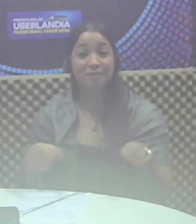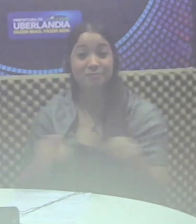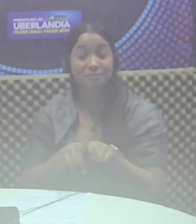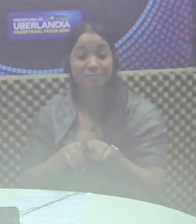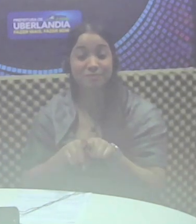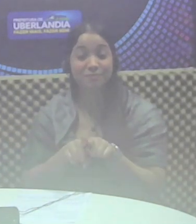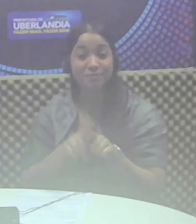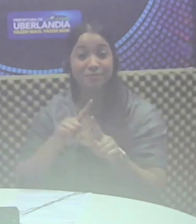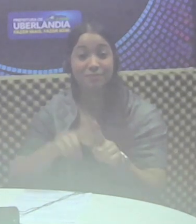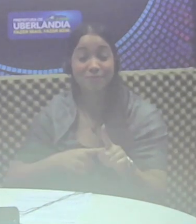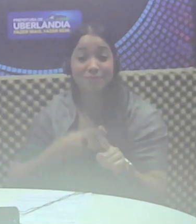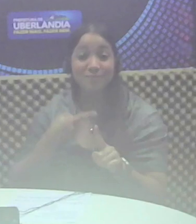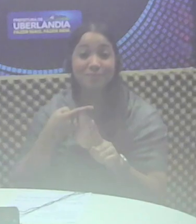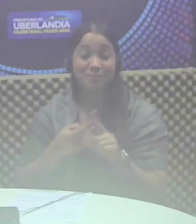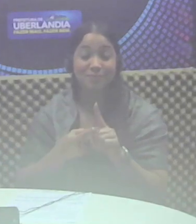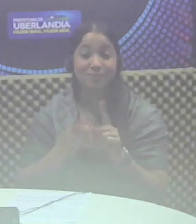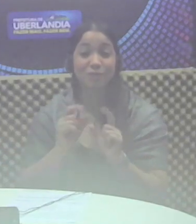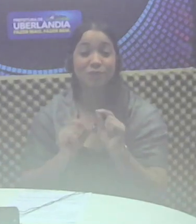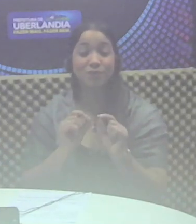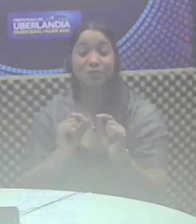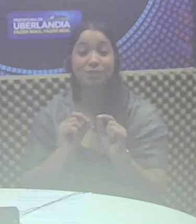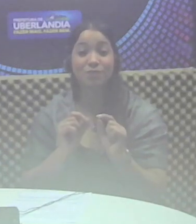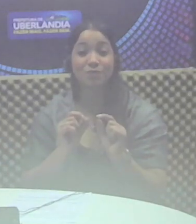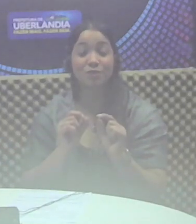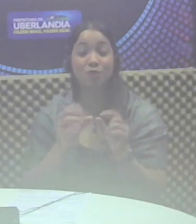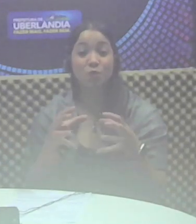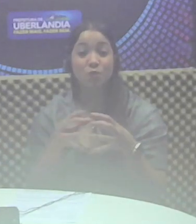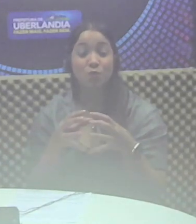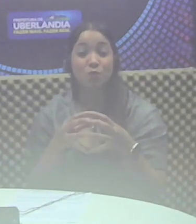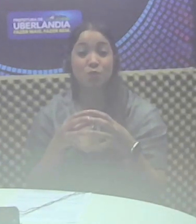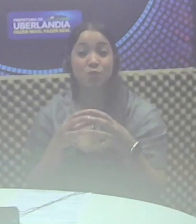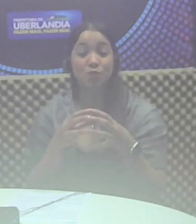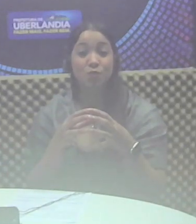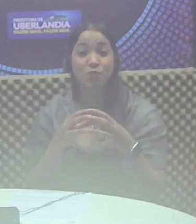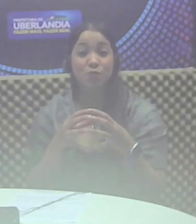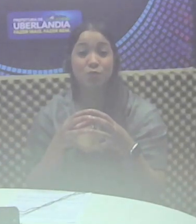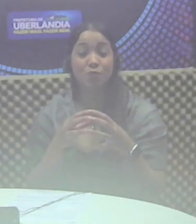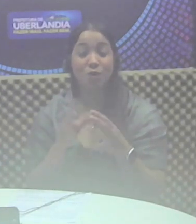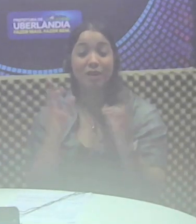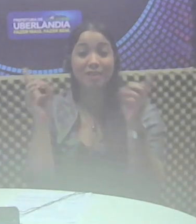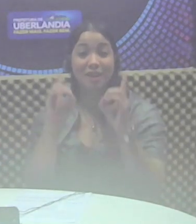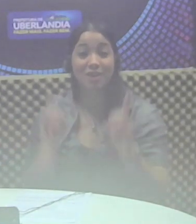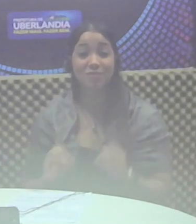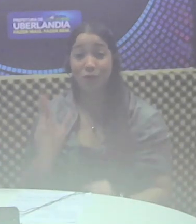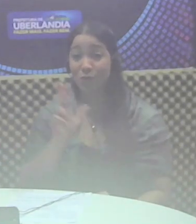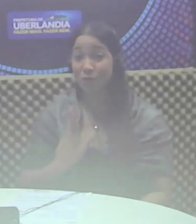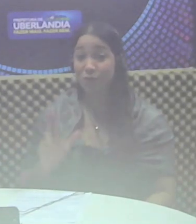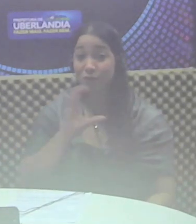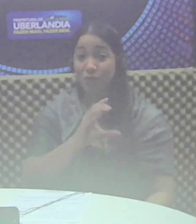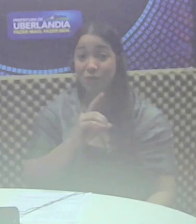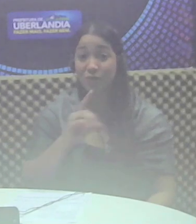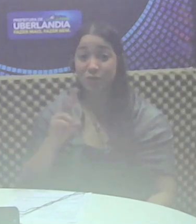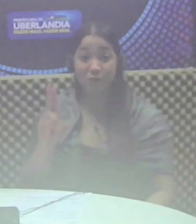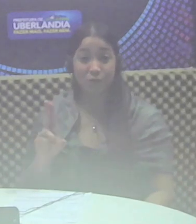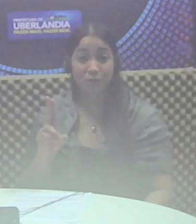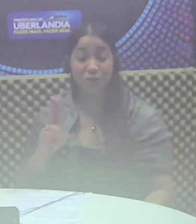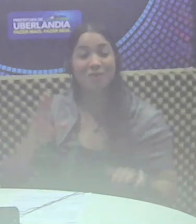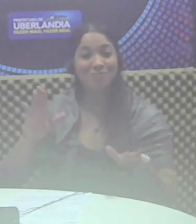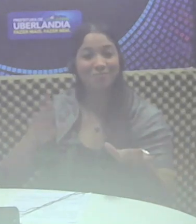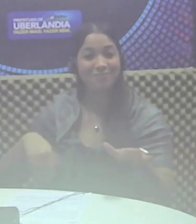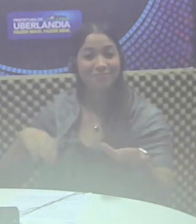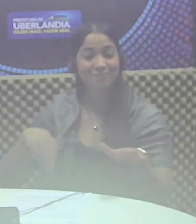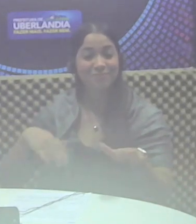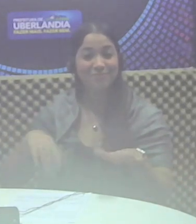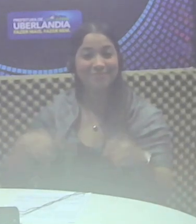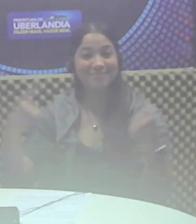uberlandense do Turismo e Esporte lazera futel Clube Desportivo para deficientes de Uberlândia cddu e Praia Clube